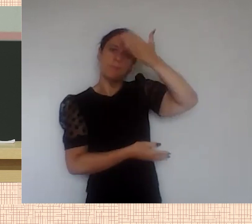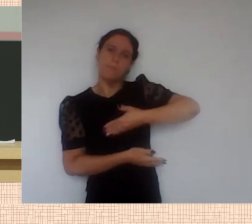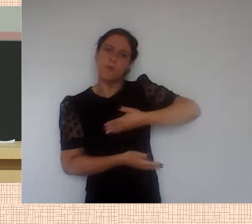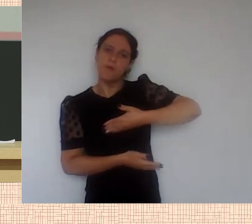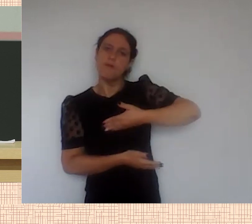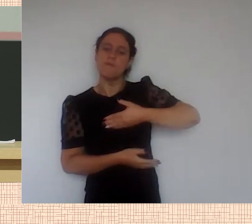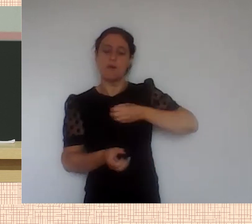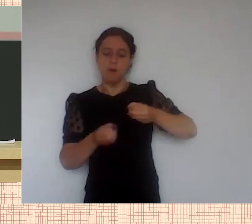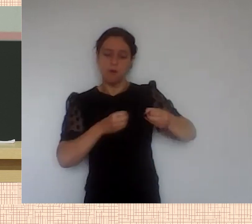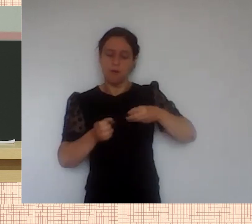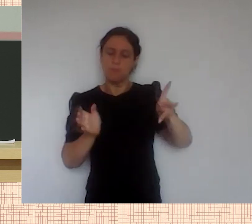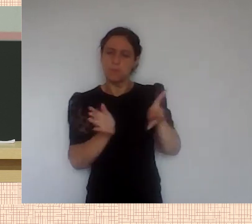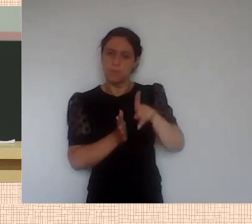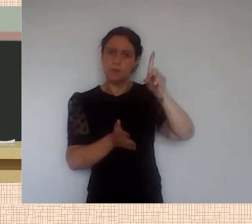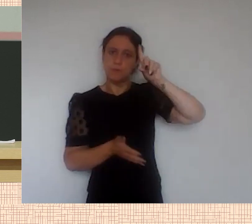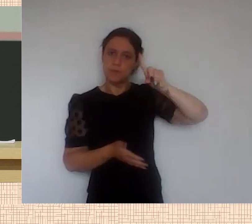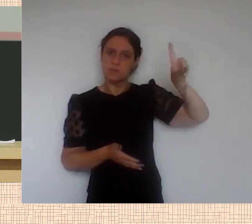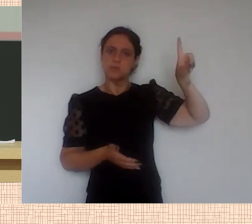Senhor Jesus.